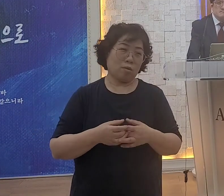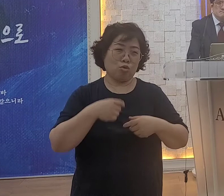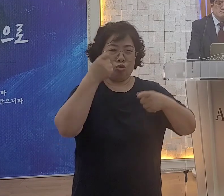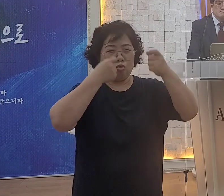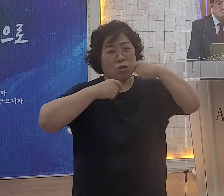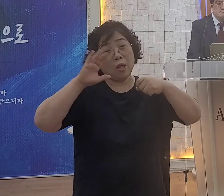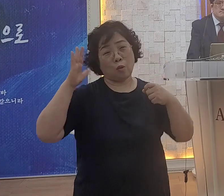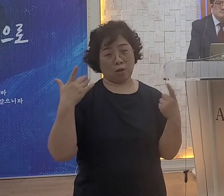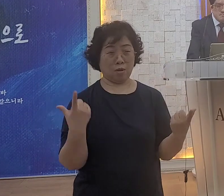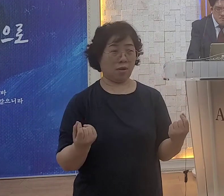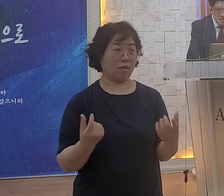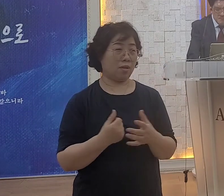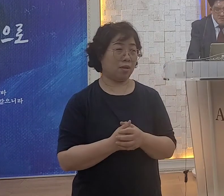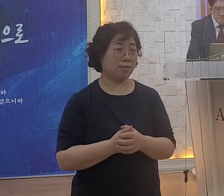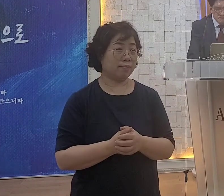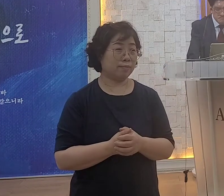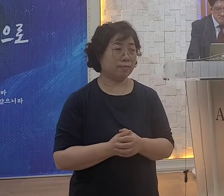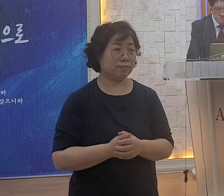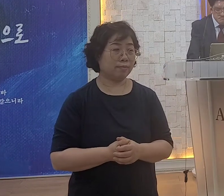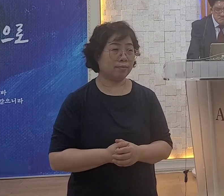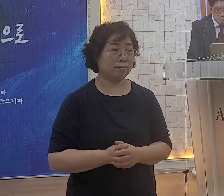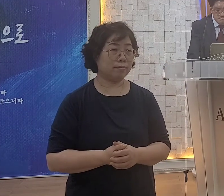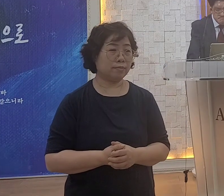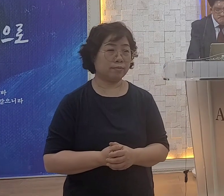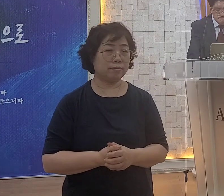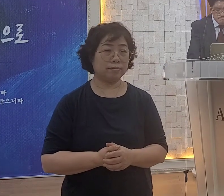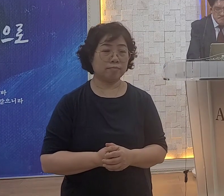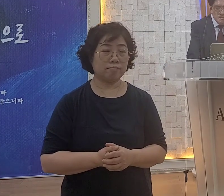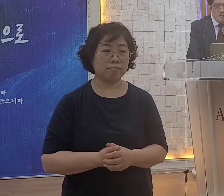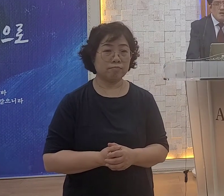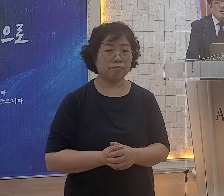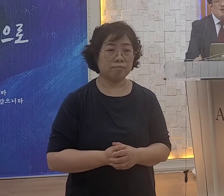합니다. 무슨 말이냐면